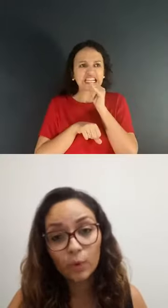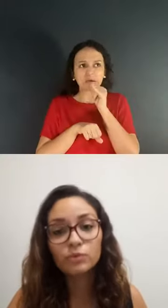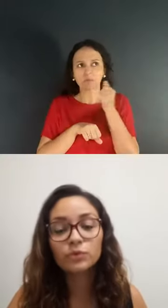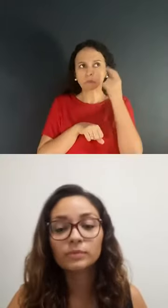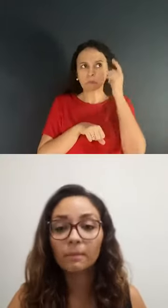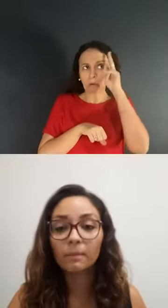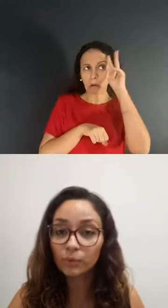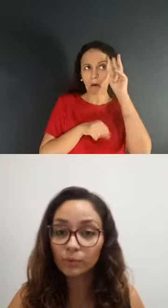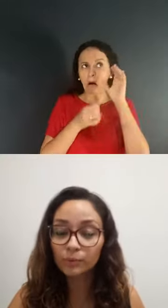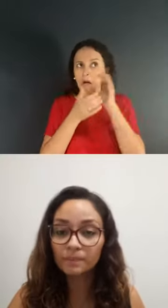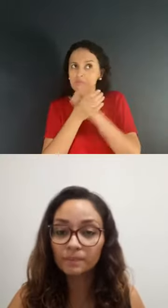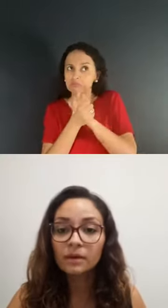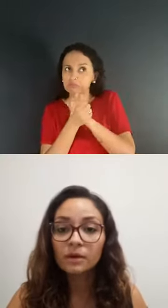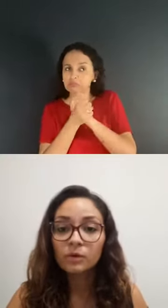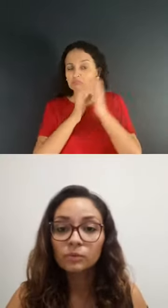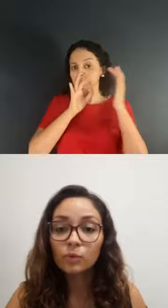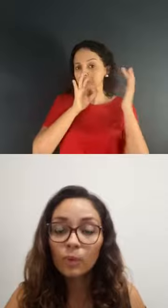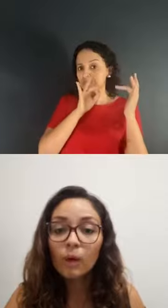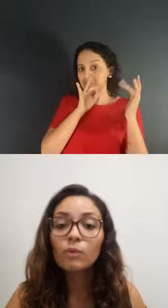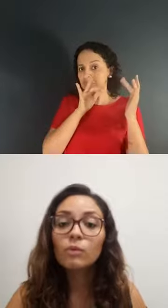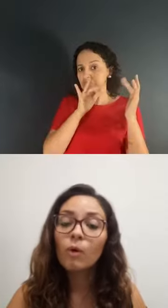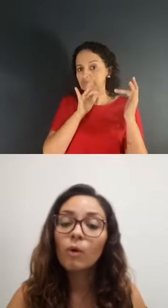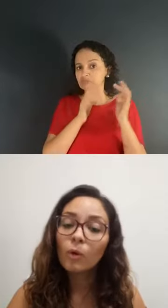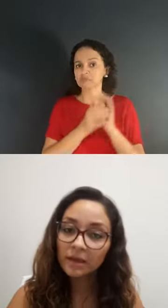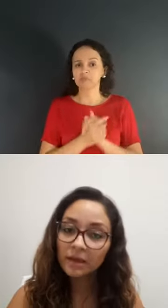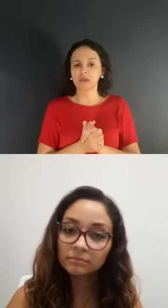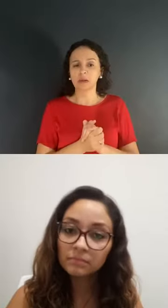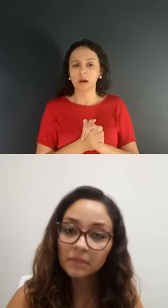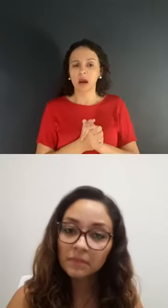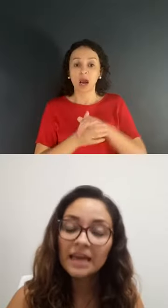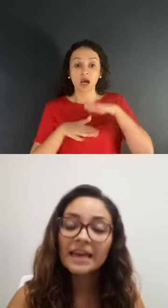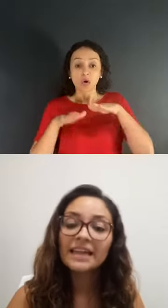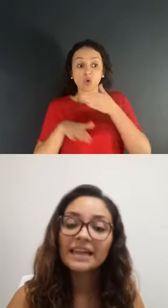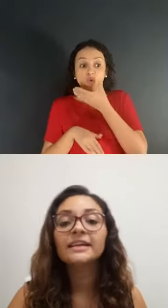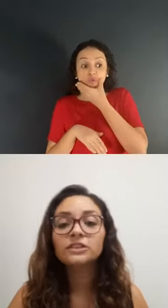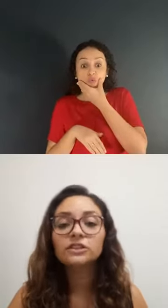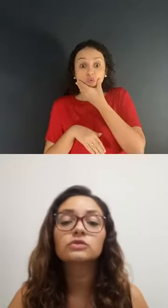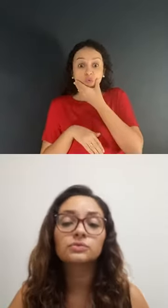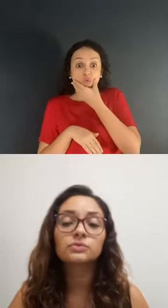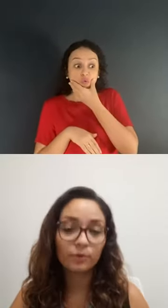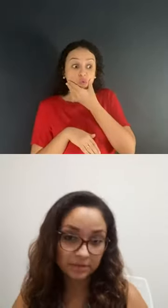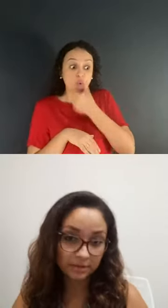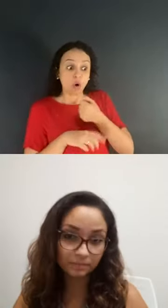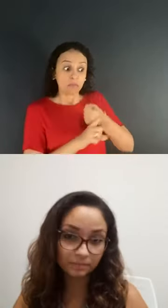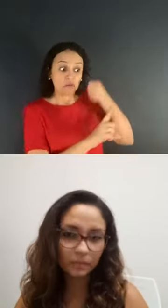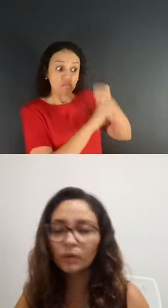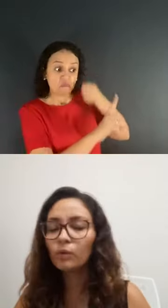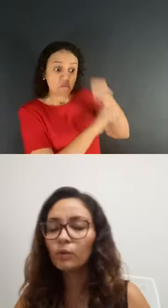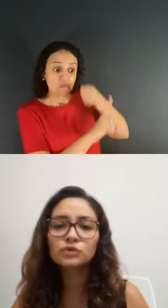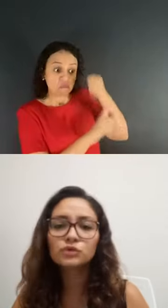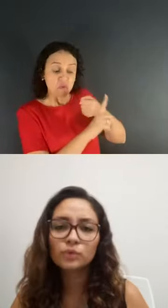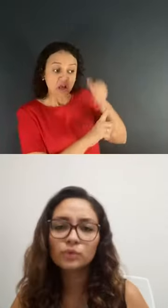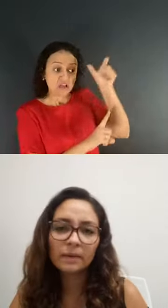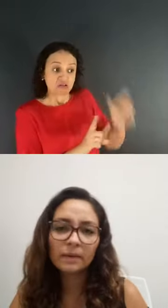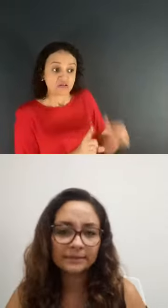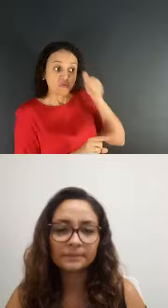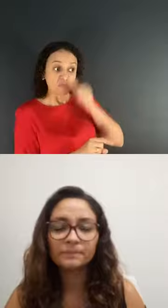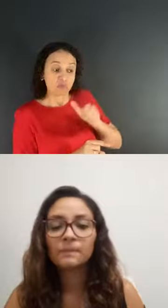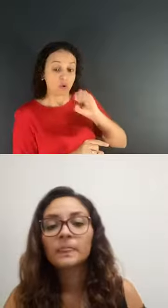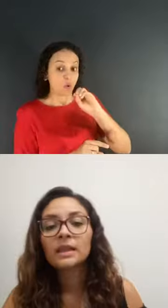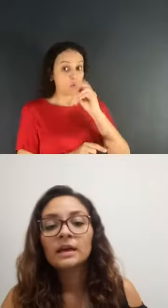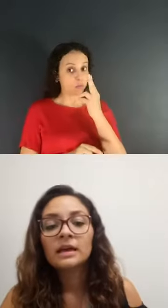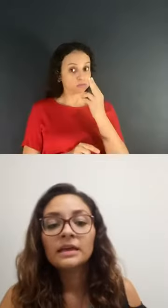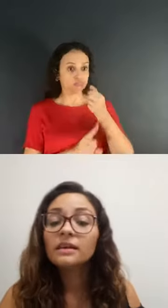casamento ou de um namoro, do qual o homem ele agride a sua esposa ou sua